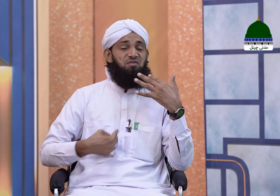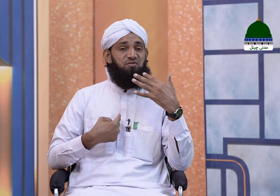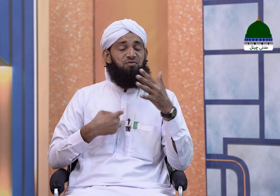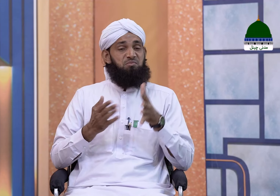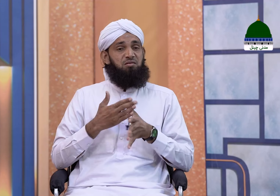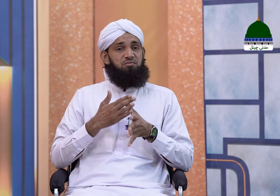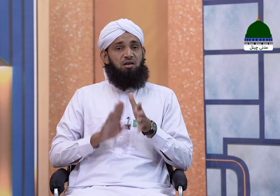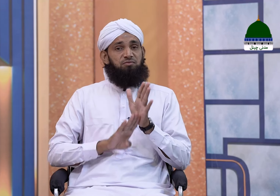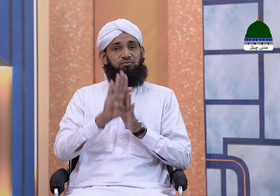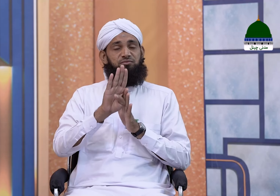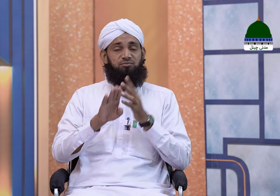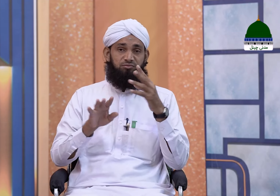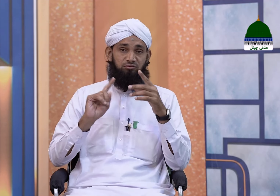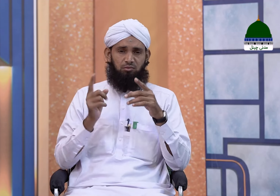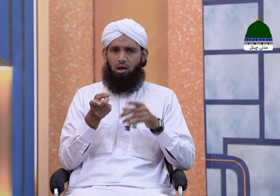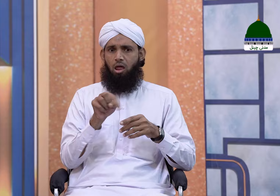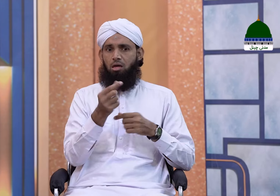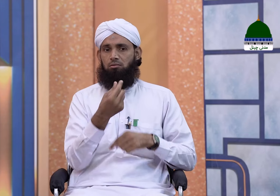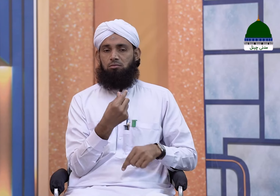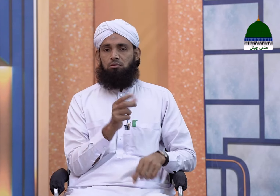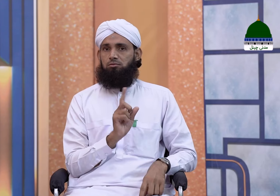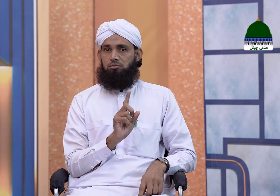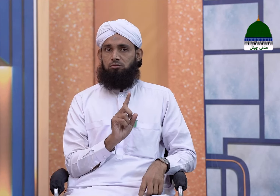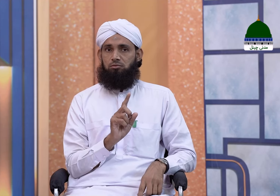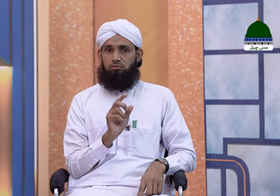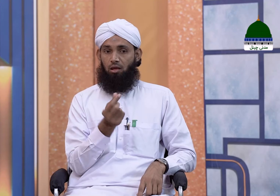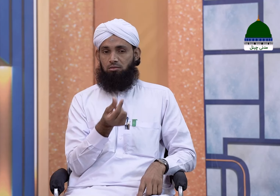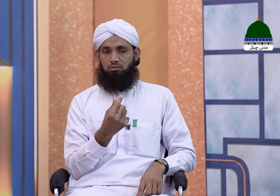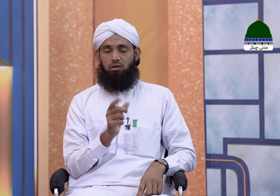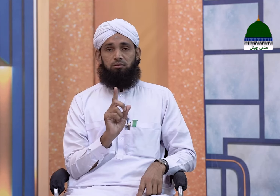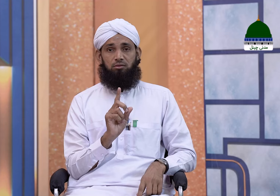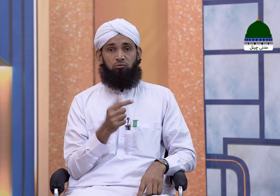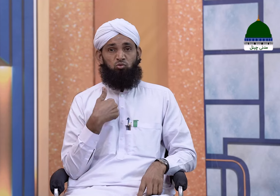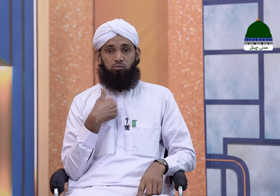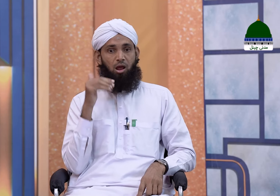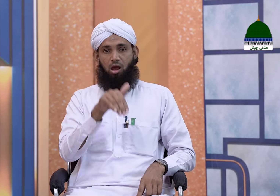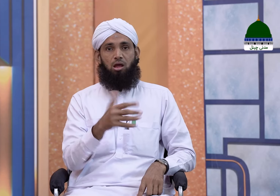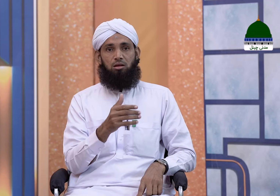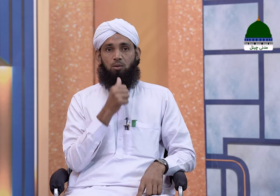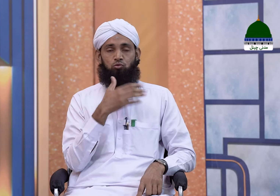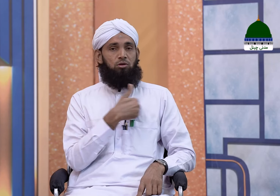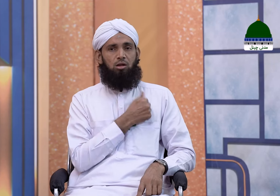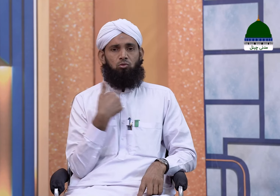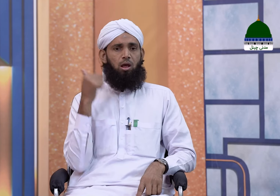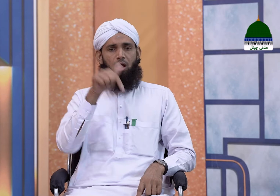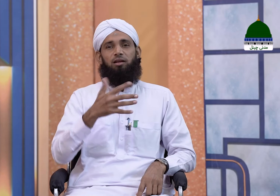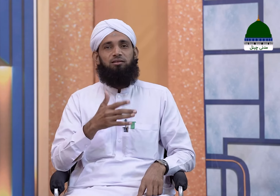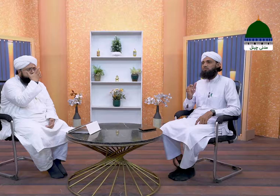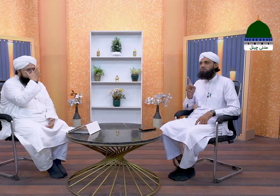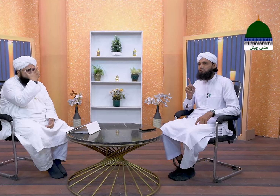دکھانے کے لیے گئے تھے کہ کل کو وہ یہ نہ کہے، کل کو وہ تانا نہ دے کہ تم میرے والد صاحب کے انتقال میں نہیں آئے تھے،